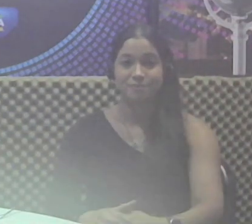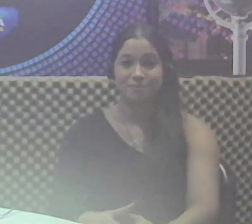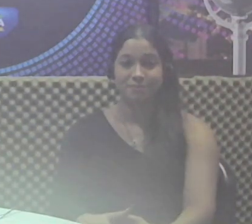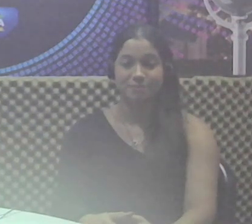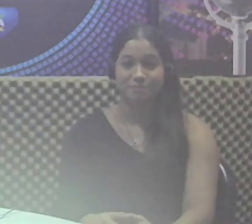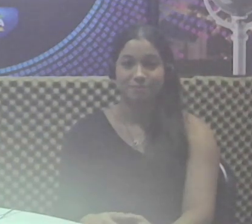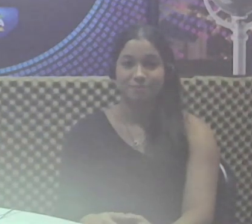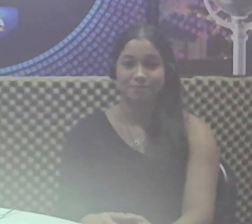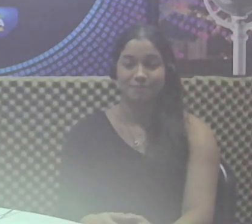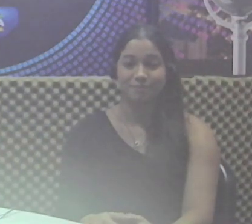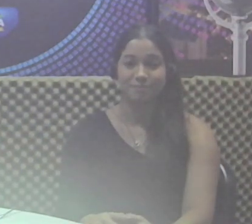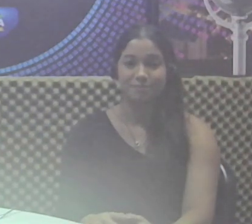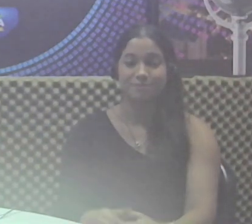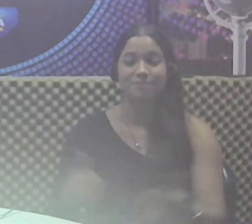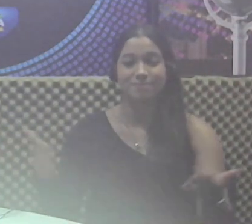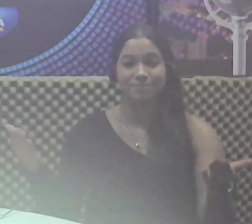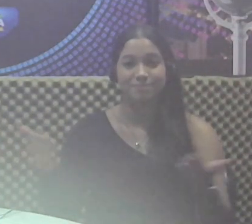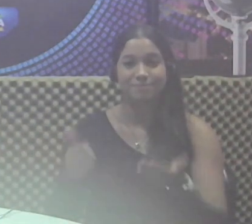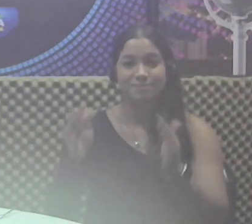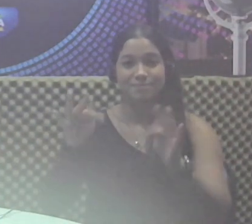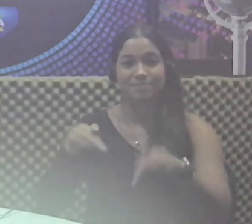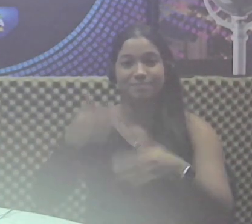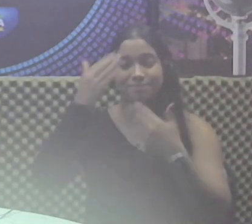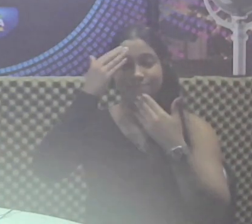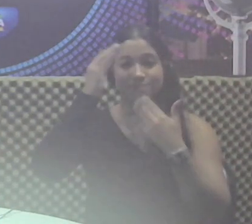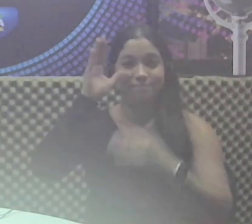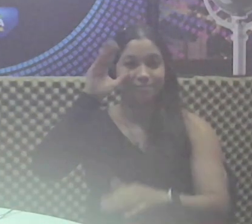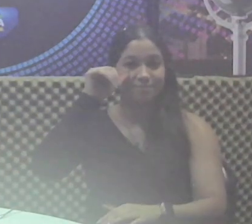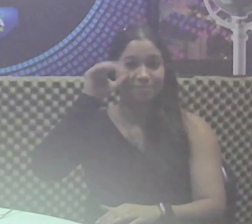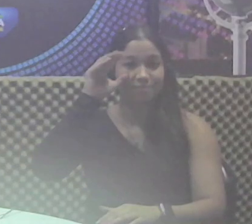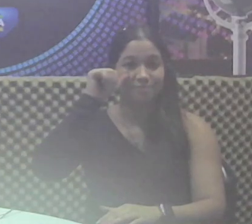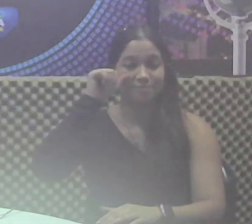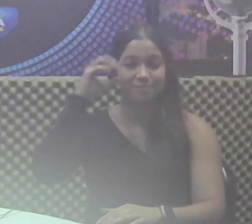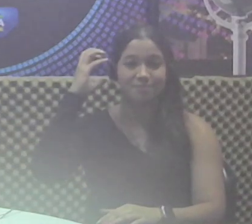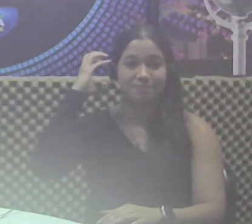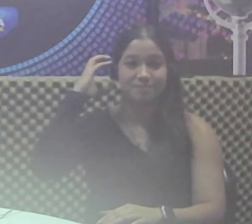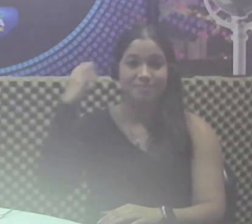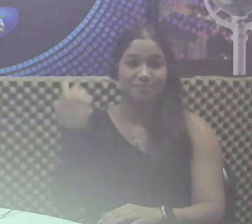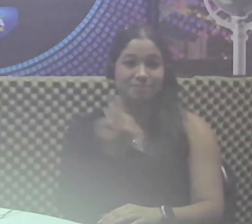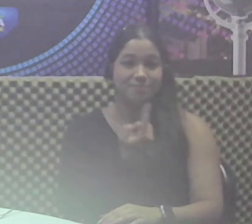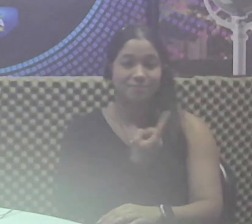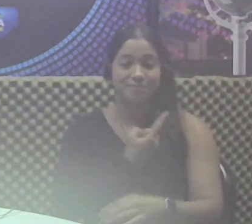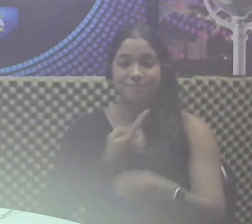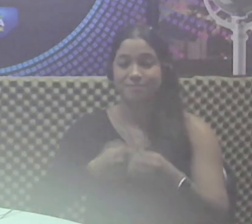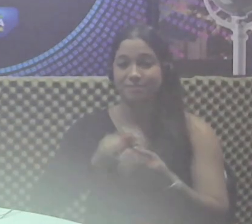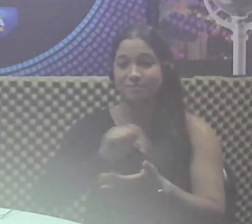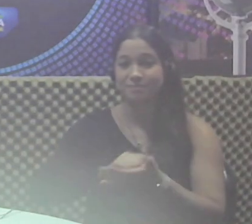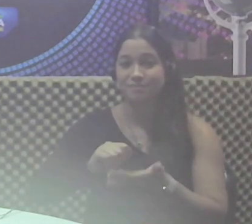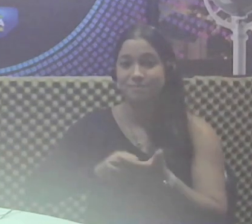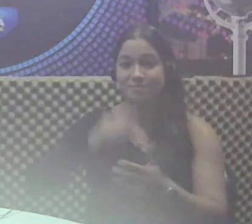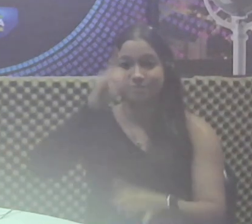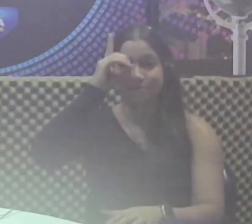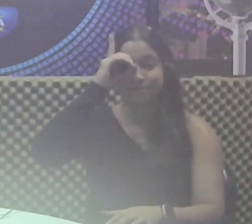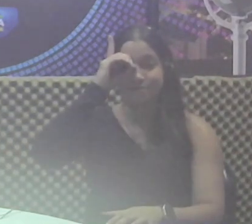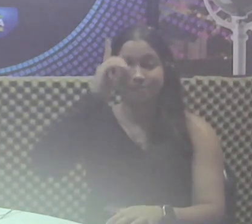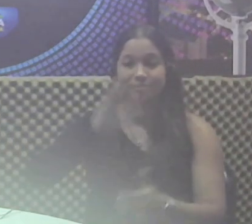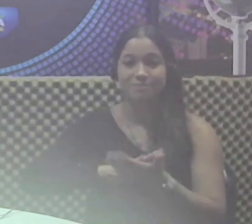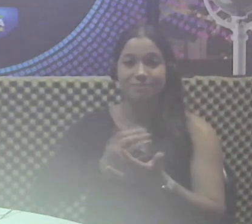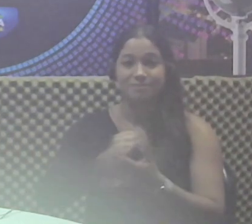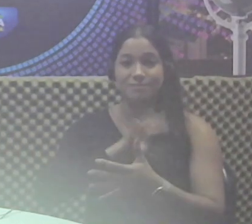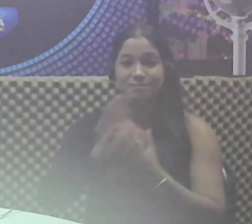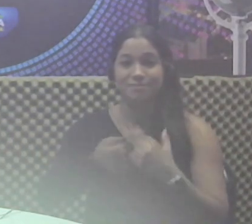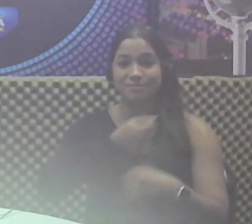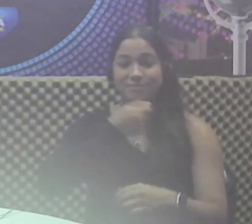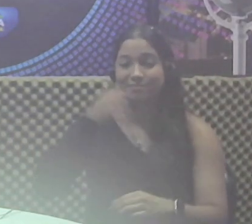notícias. A edição de hoje fica por aqui. Obrigado pela sua audiência. Edição Daniela Aires. Tradução